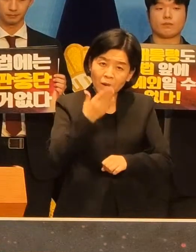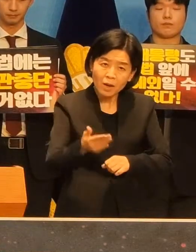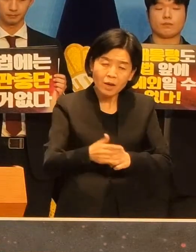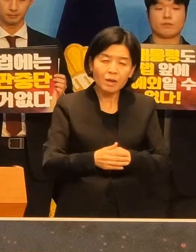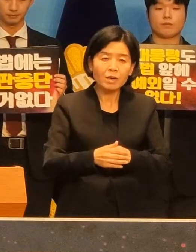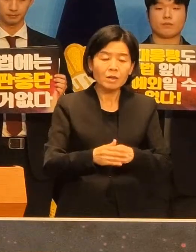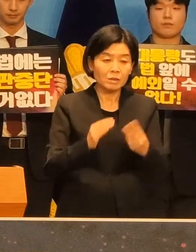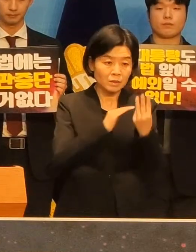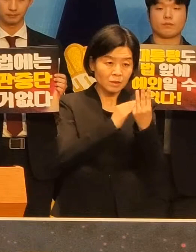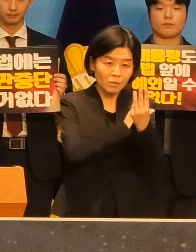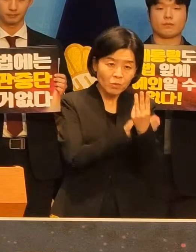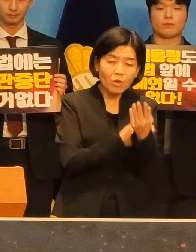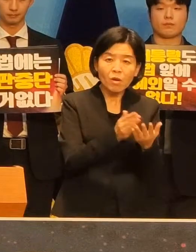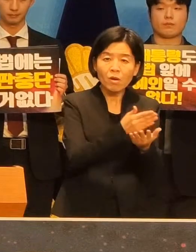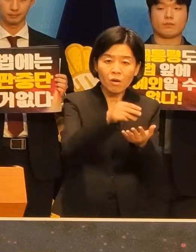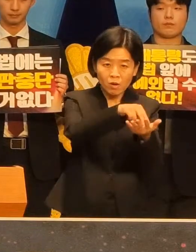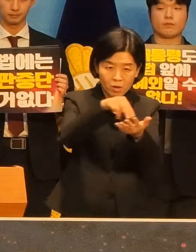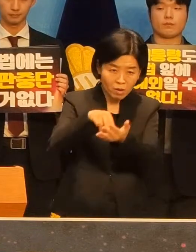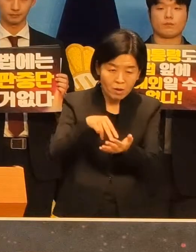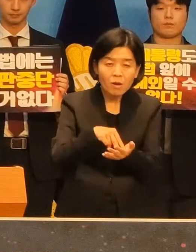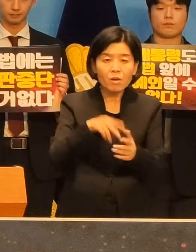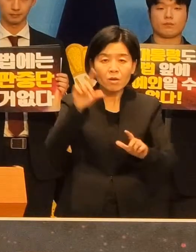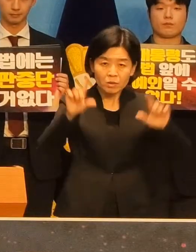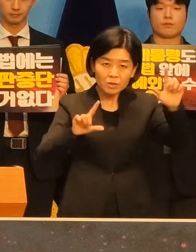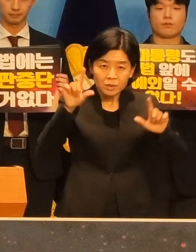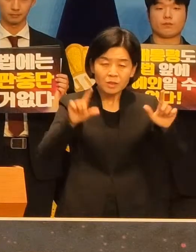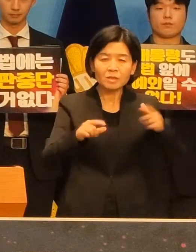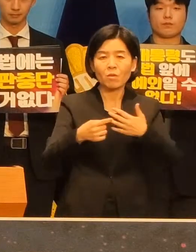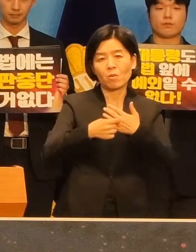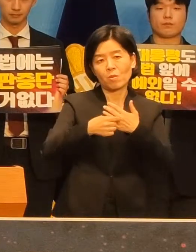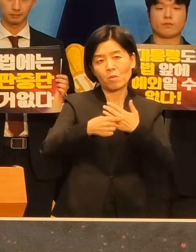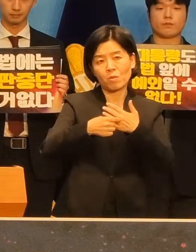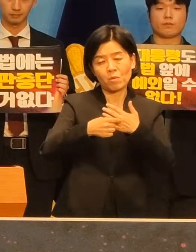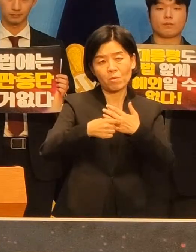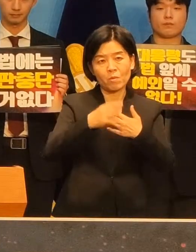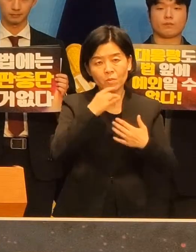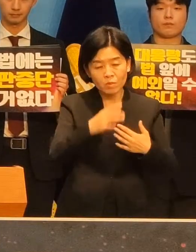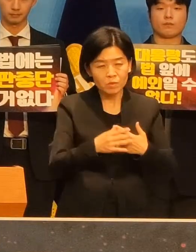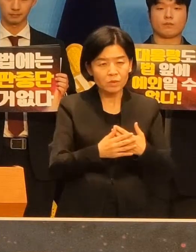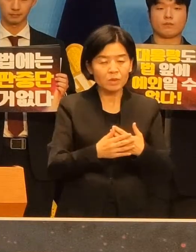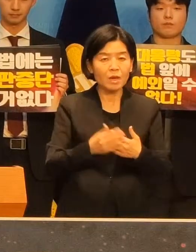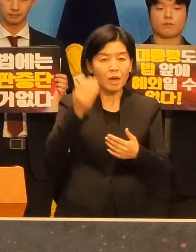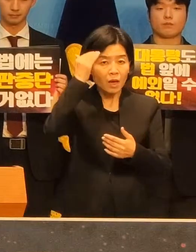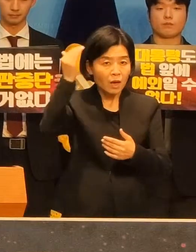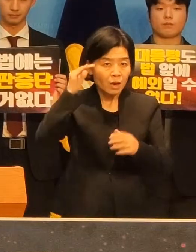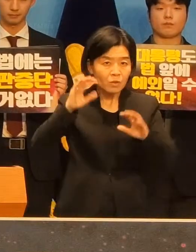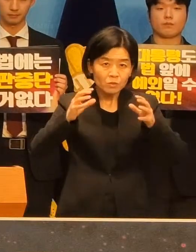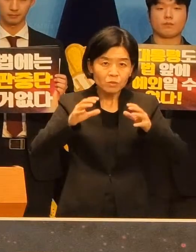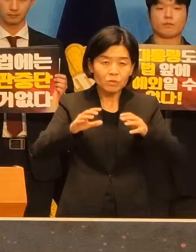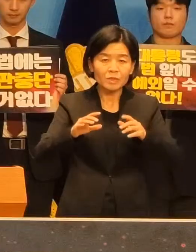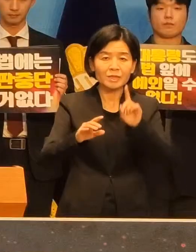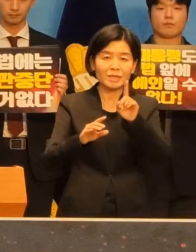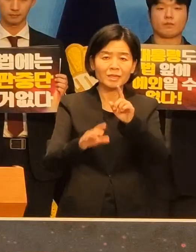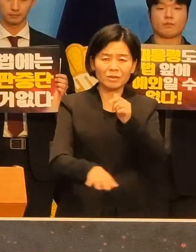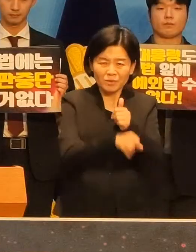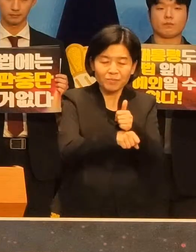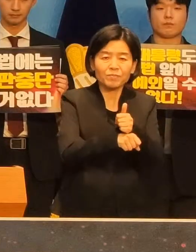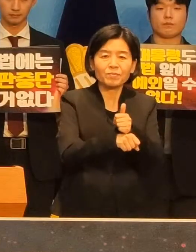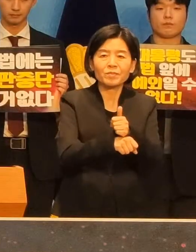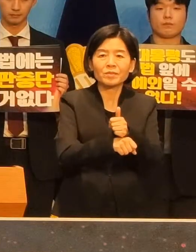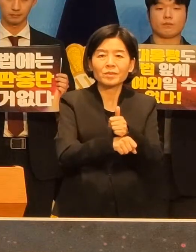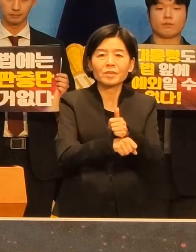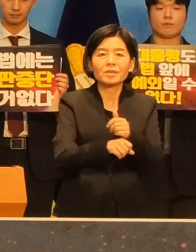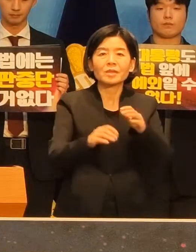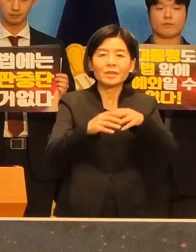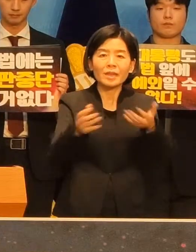삼권의 형태를 유지하는 이 요식행위일 뿐이지, 이미 한국은 1인 체제 혹은 일당제로 체제 전복을 하는